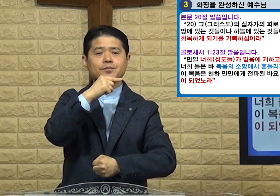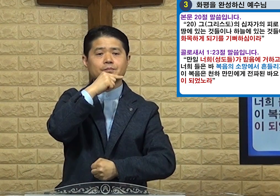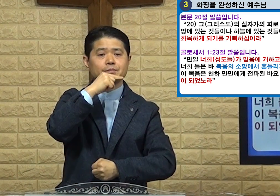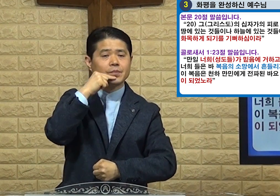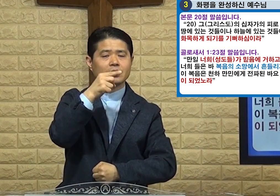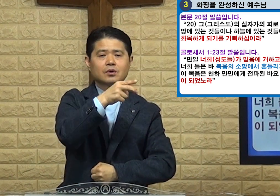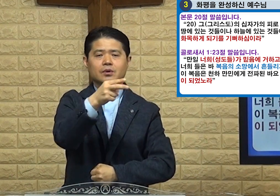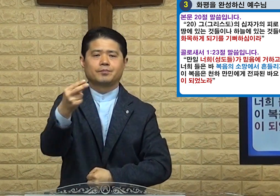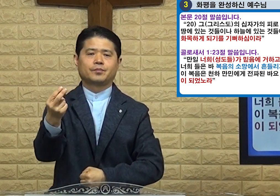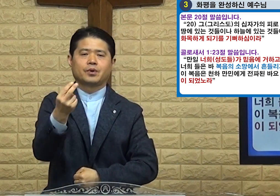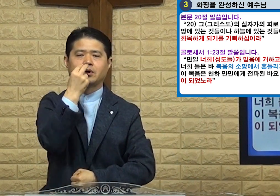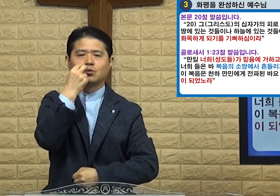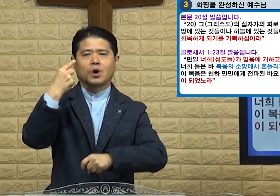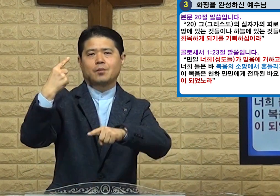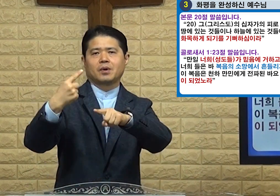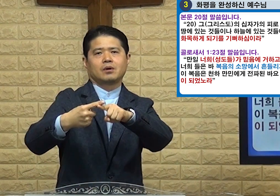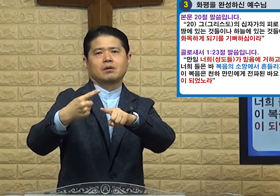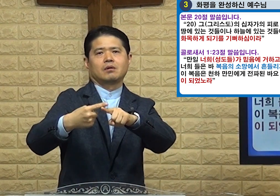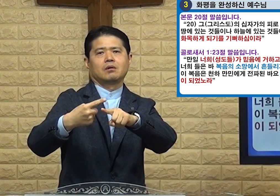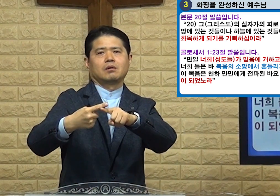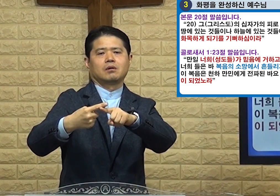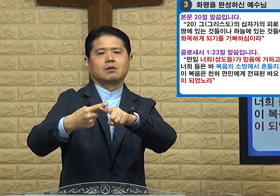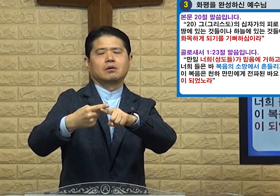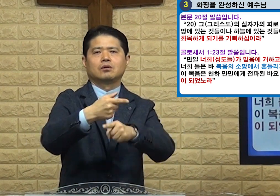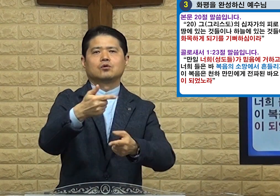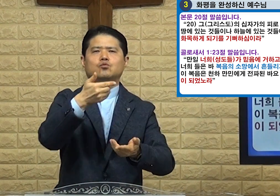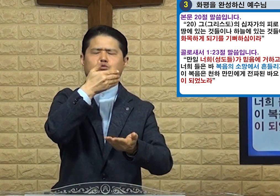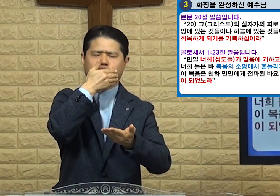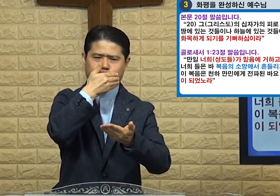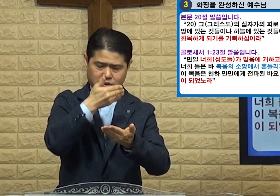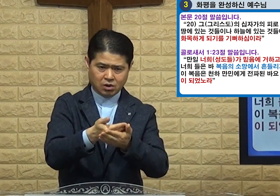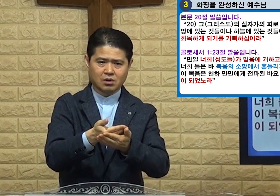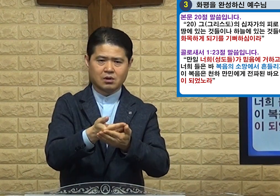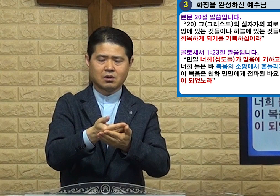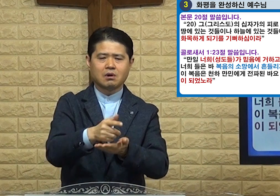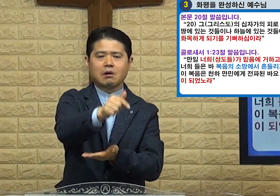것인데 그 피라는 것은 생명과도 똑같습니다.